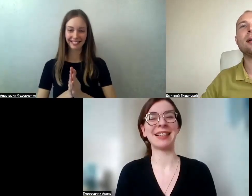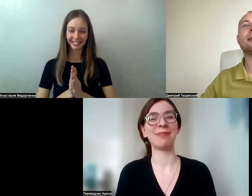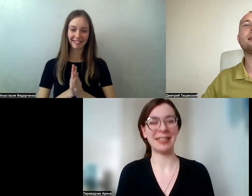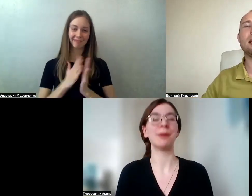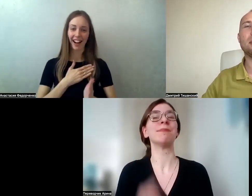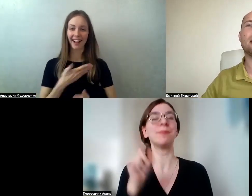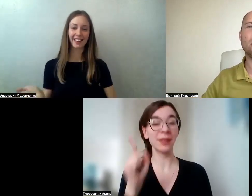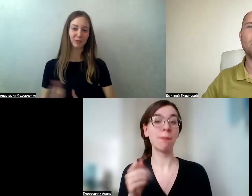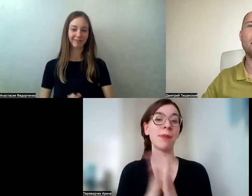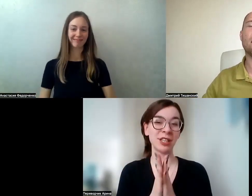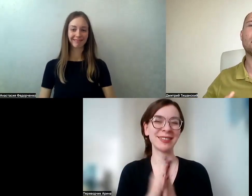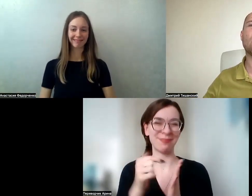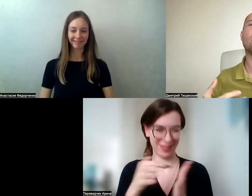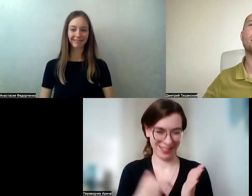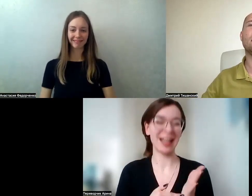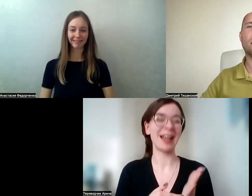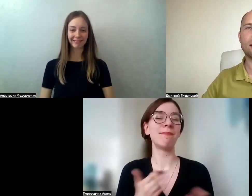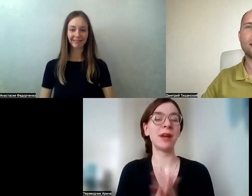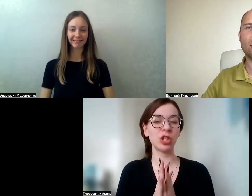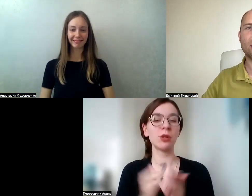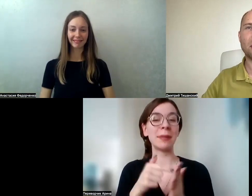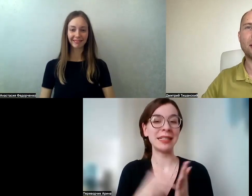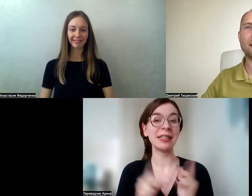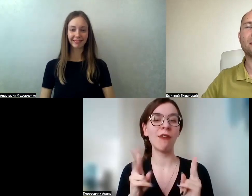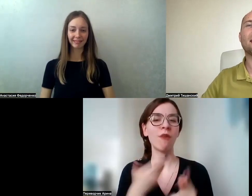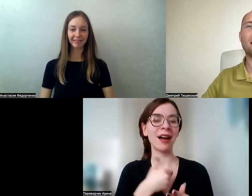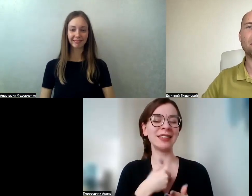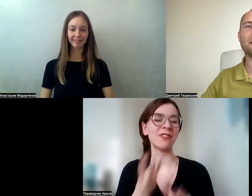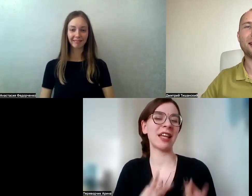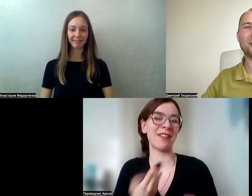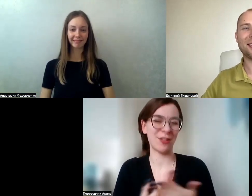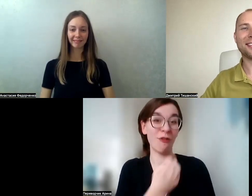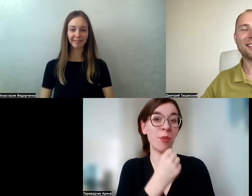видео с теми людьми, которых вы хотите вдохновить на новые победы. До новых встреч!